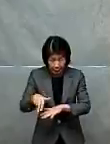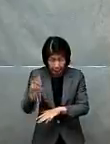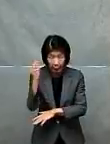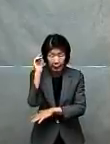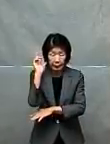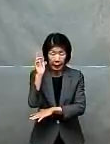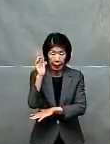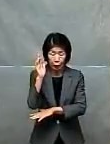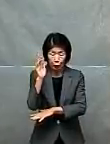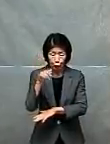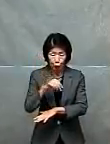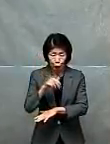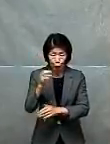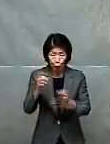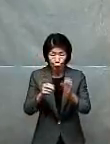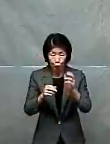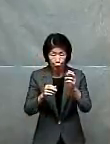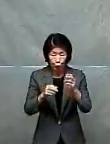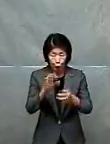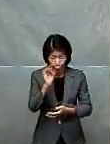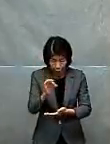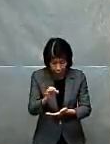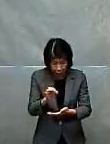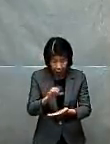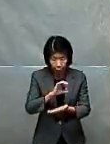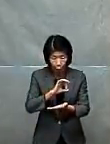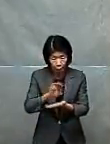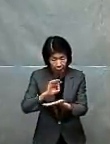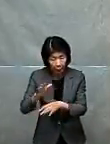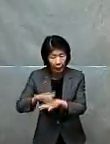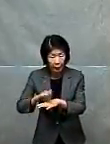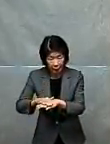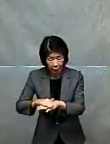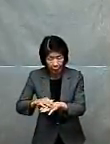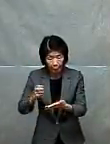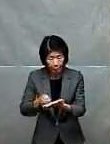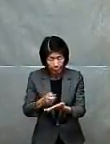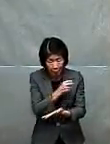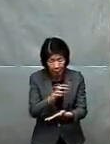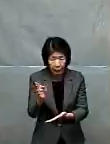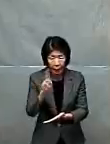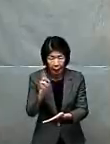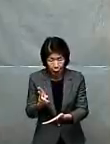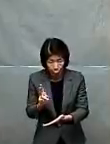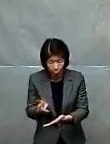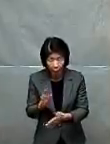ない項目に限りというようなことを聞いておりますので、